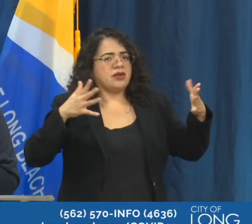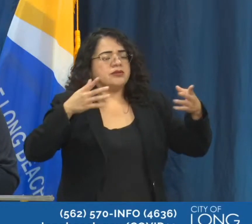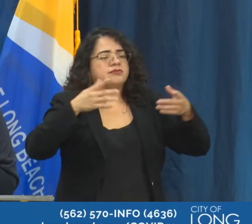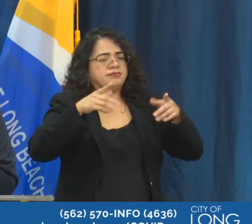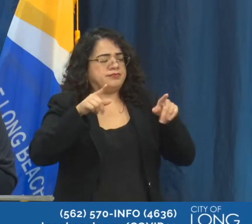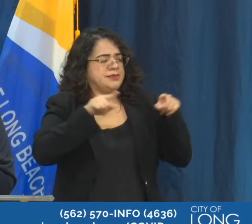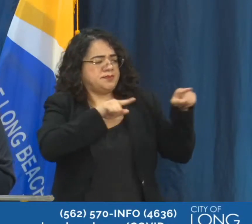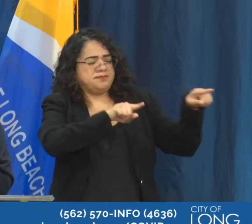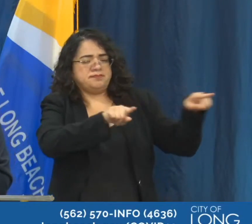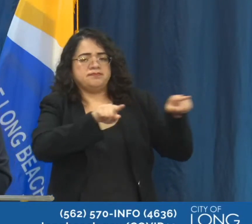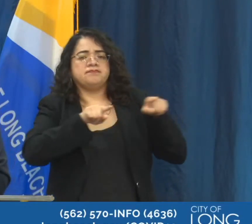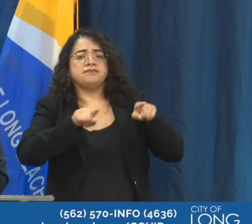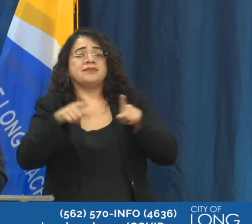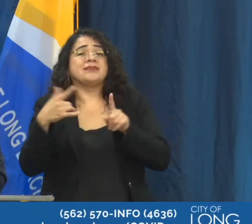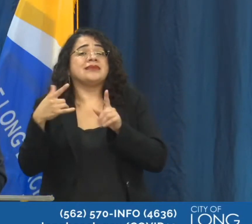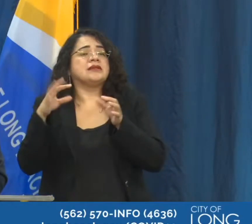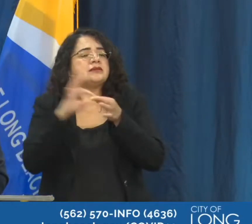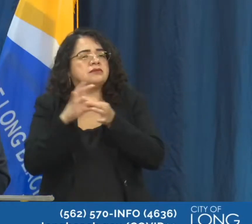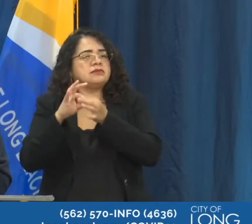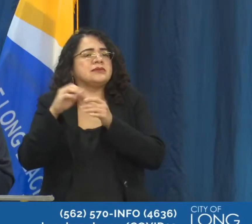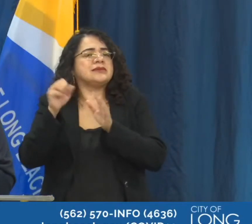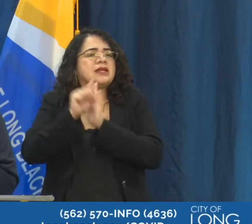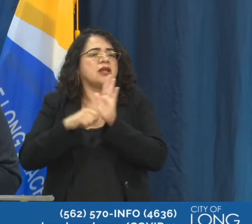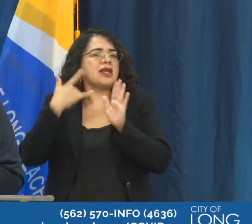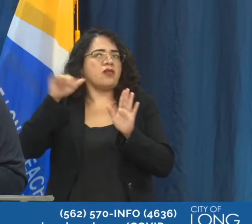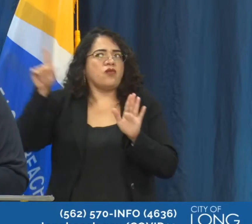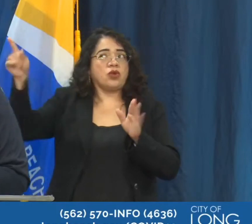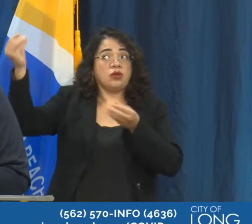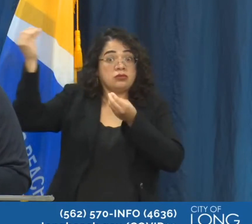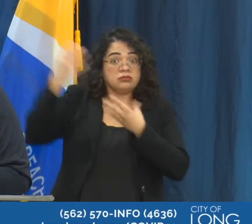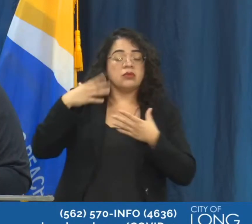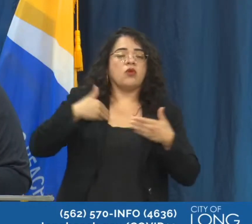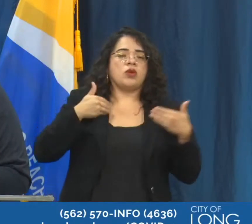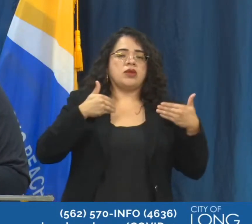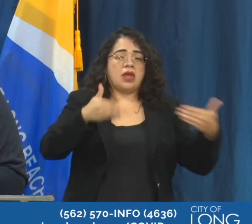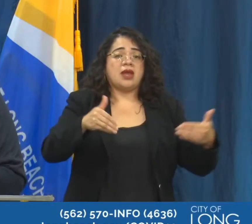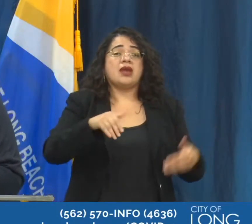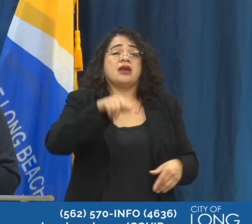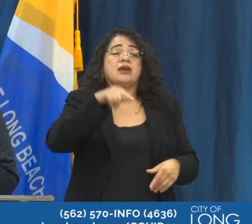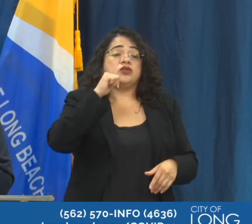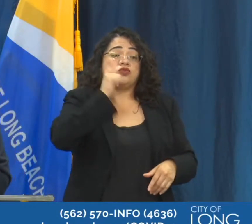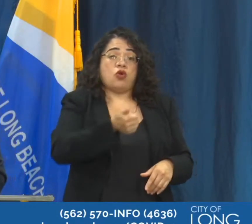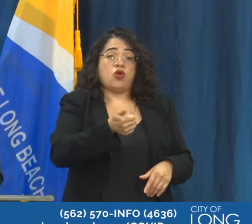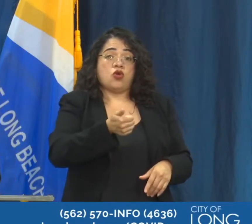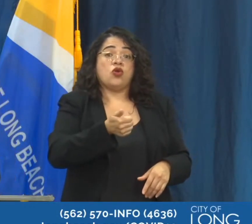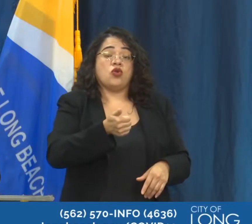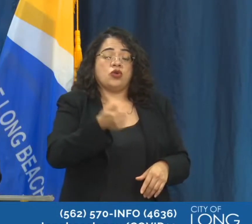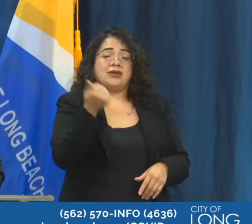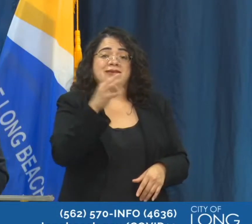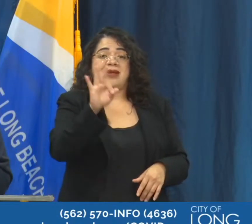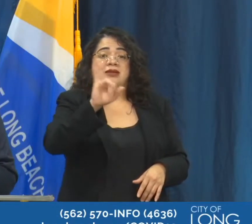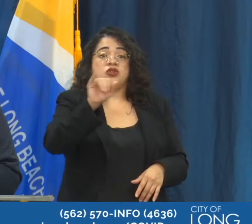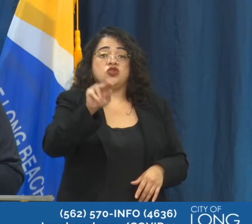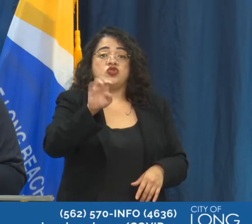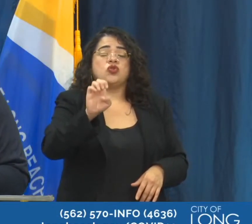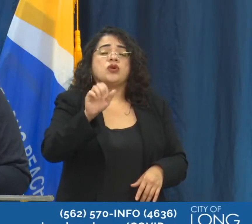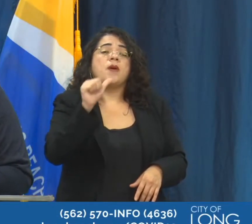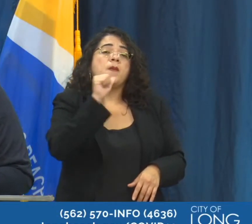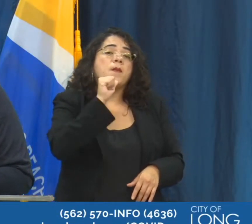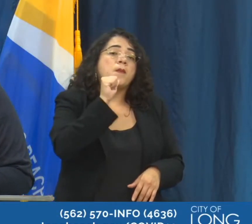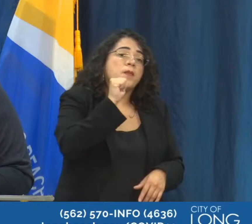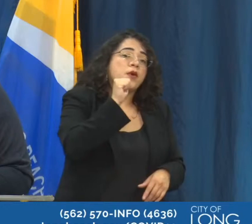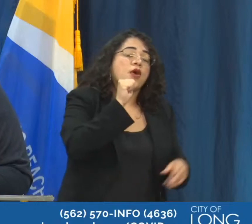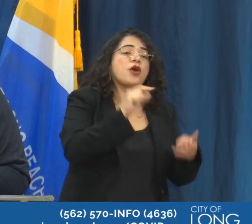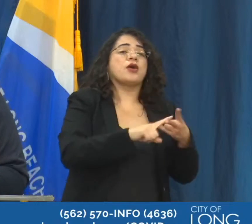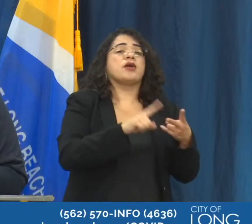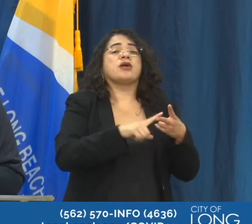el estado de california también a partir de mañana viernes 19 de junio si se pueden reabrir los los bares y bodegas